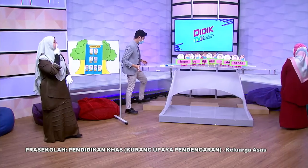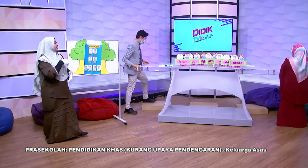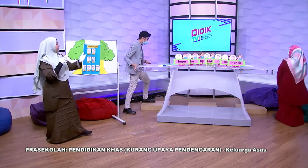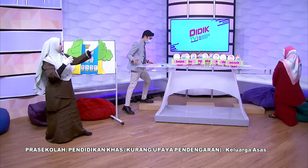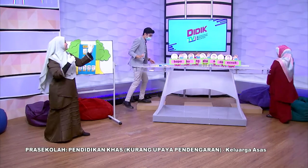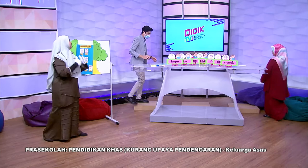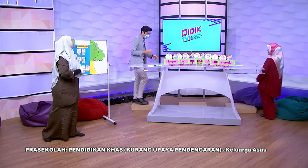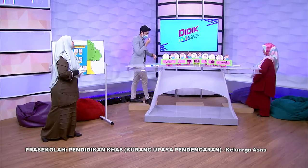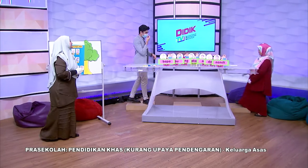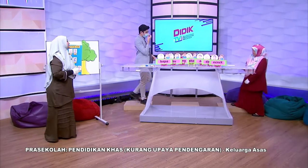siddhasana